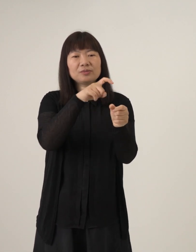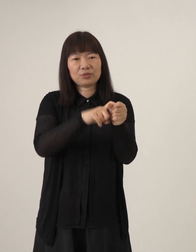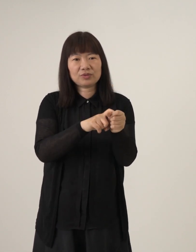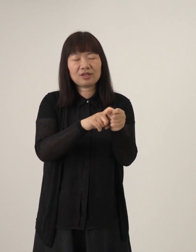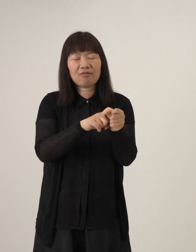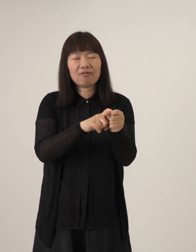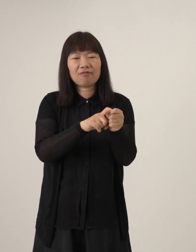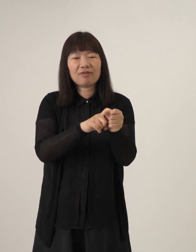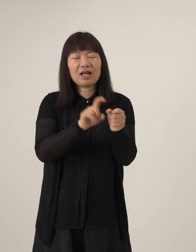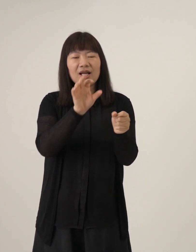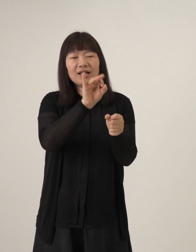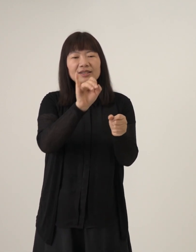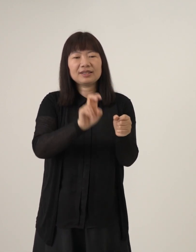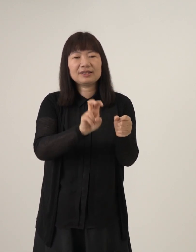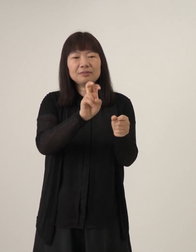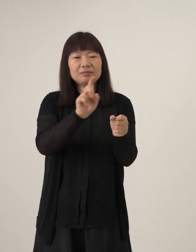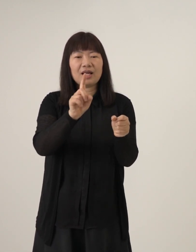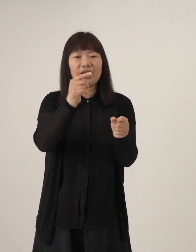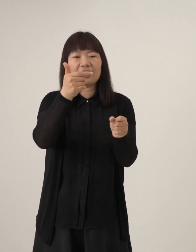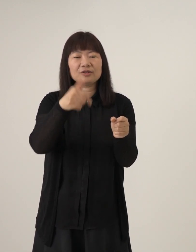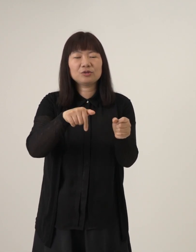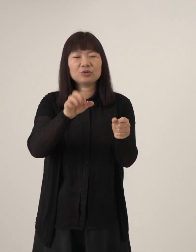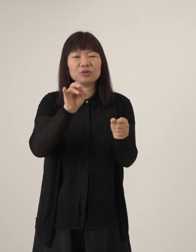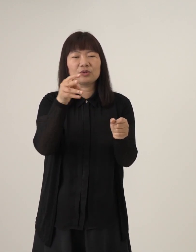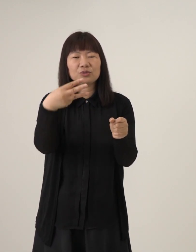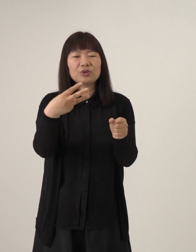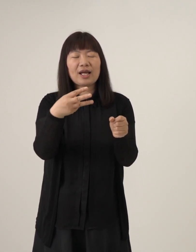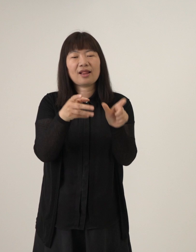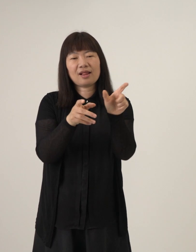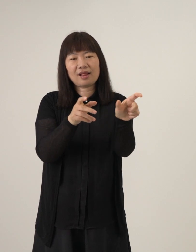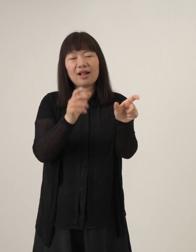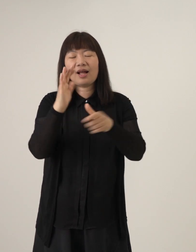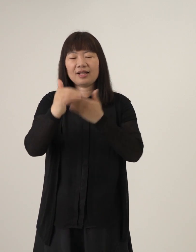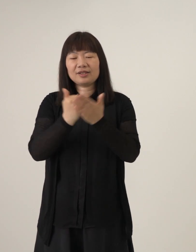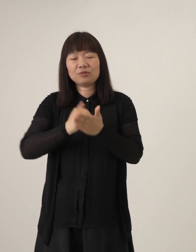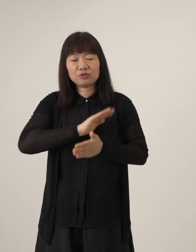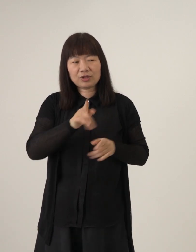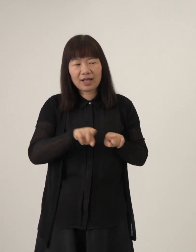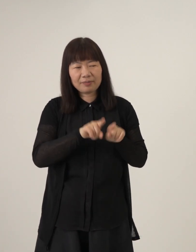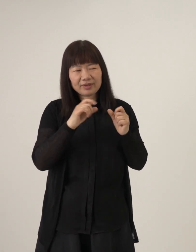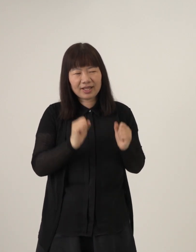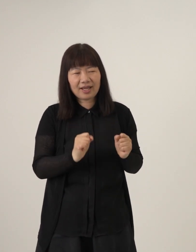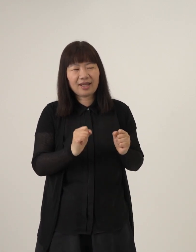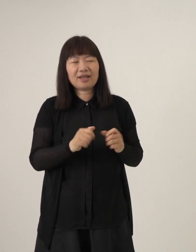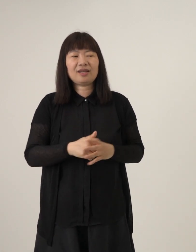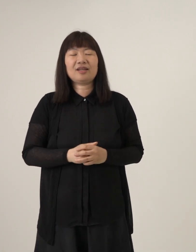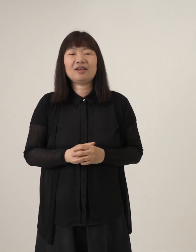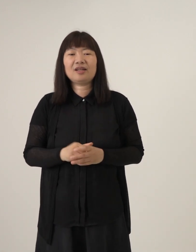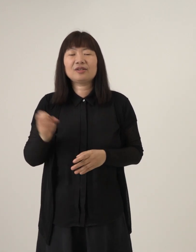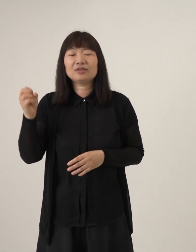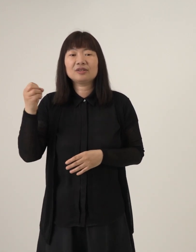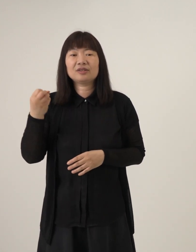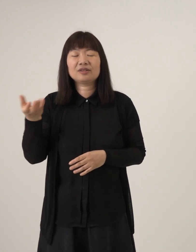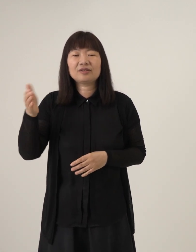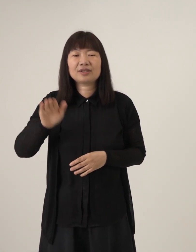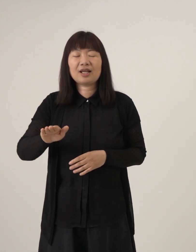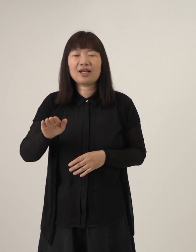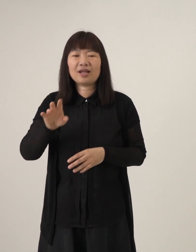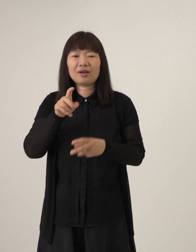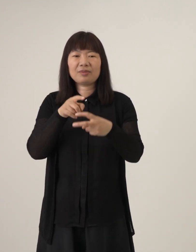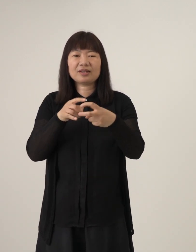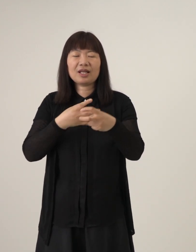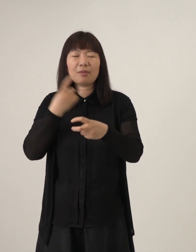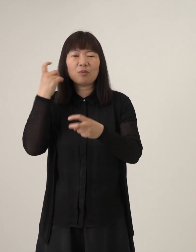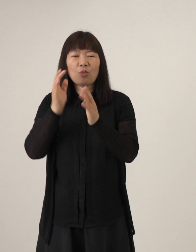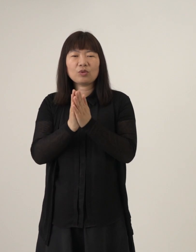목적을 임마누엘로 설명했어요. 하나님이 우리와 함께 하시겠다. 그런데